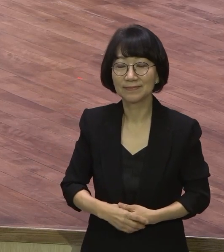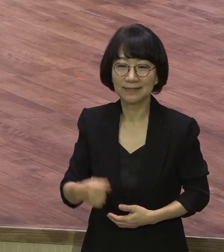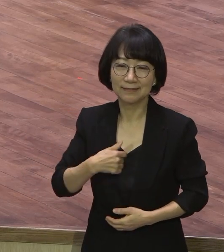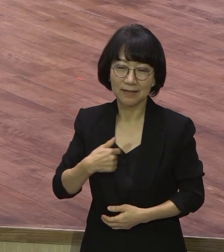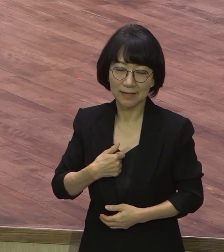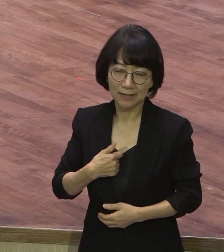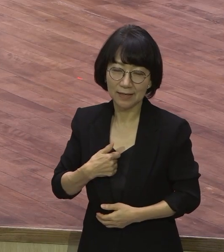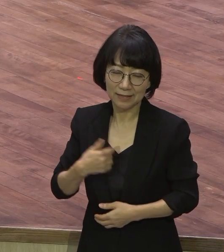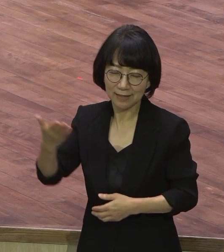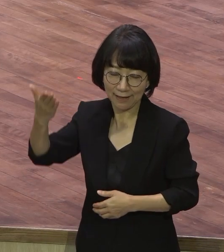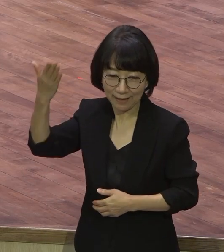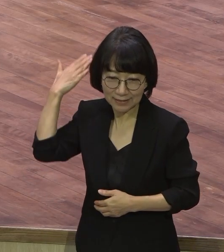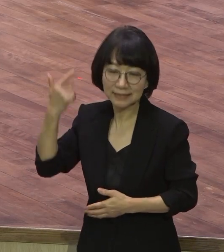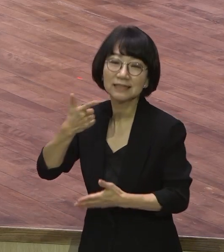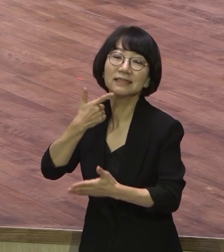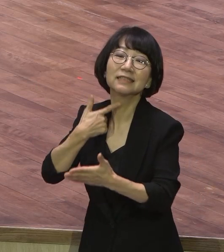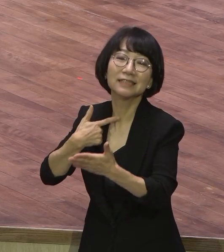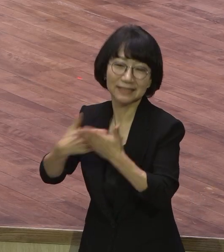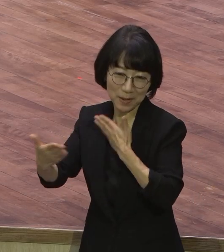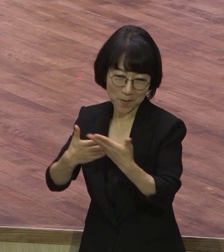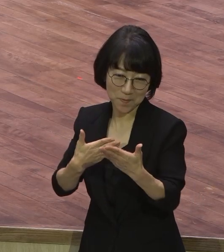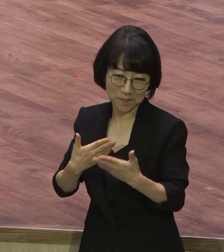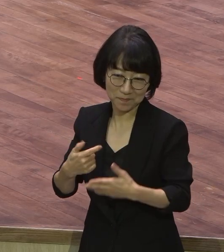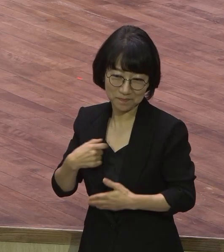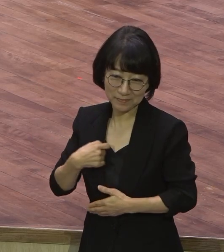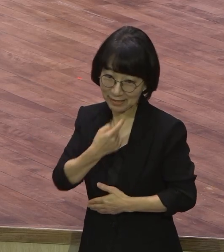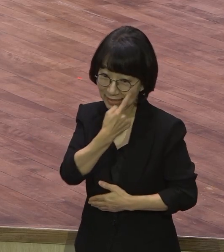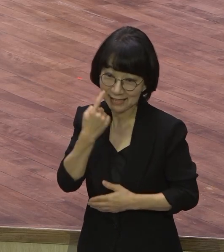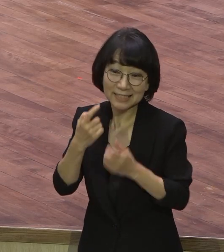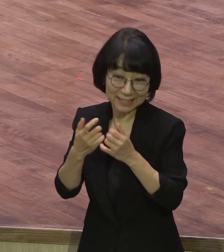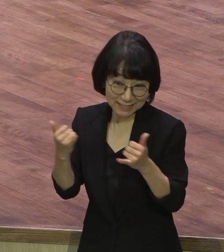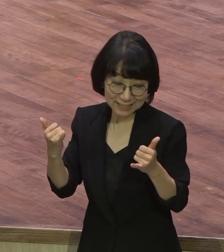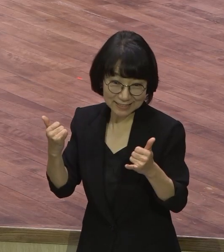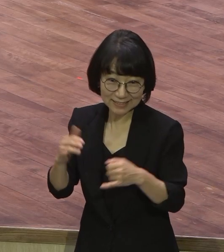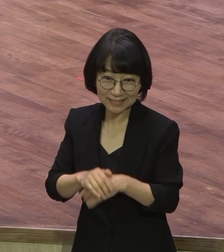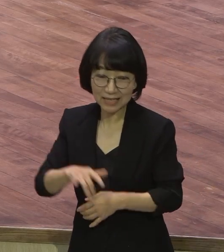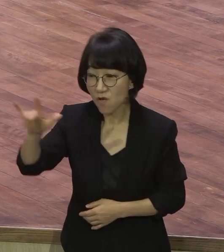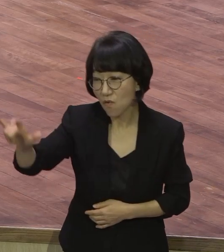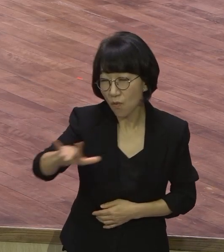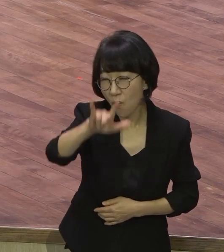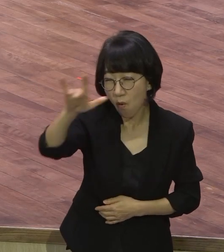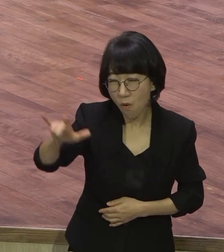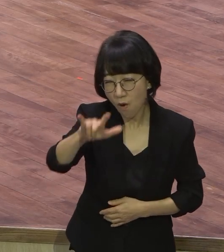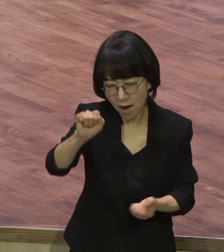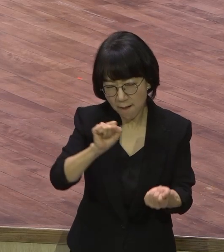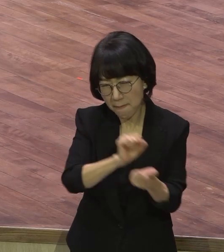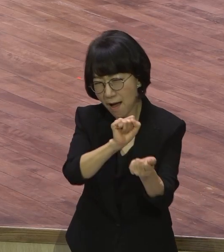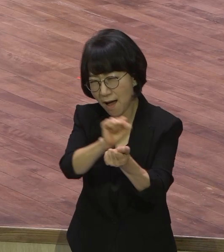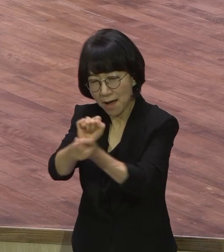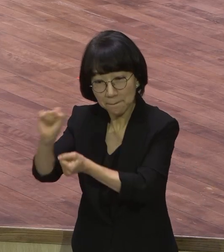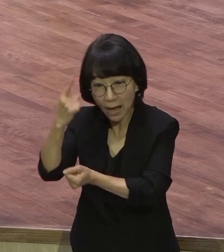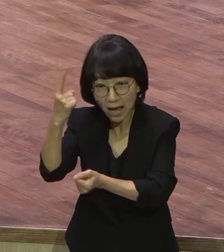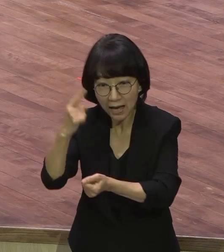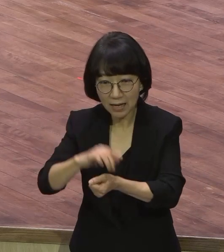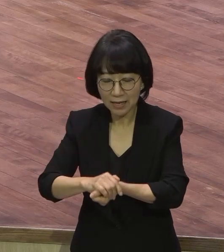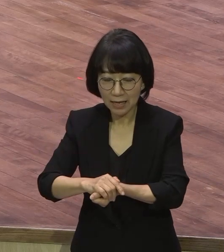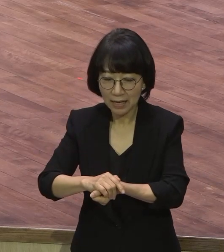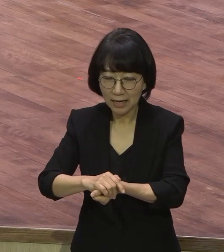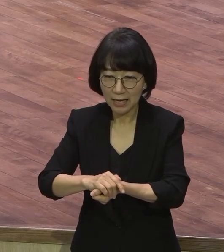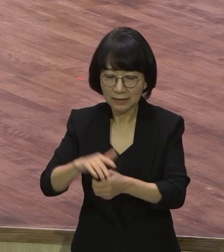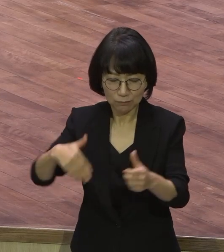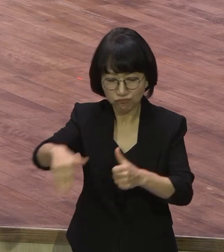응답이잖아요. 하나님 정인이잖아요. 코로나19 사태에 인해서 이전과는 다른 삶의 환경이 이제